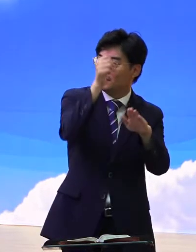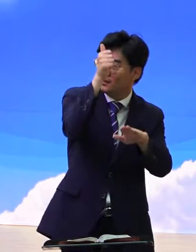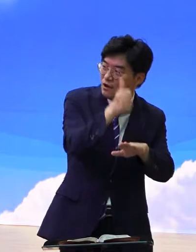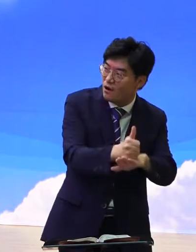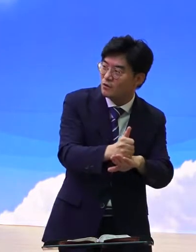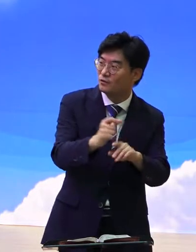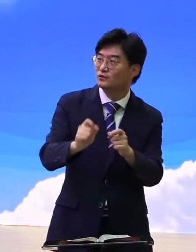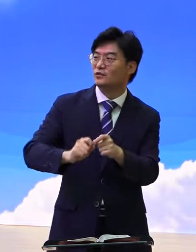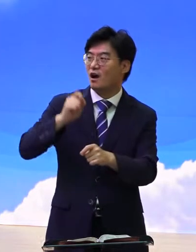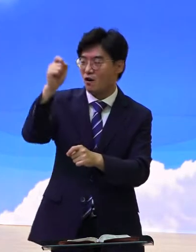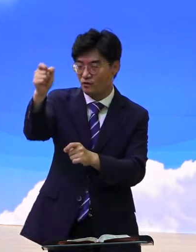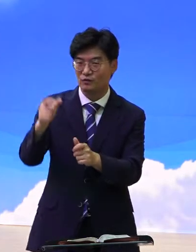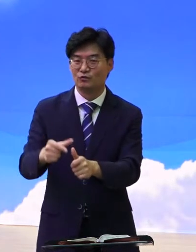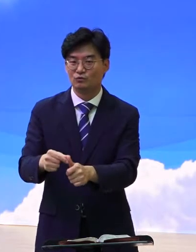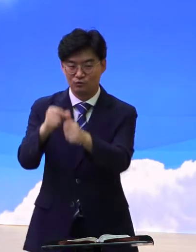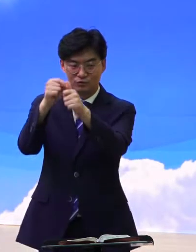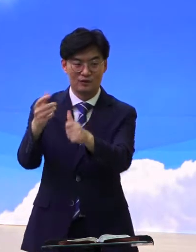받으리라. 아멘.